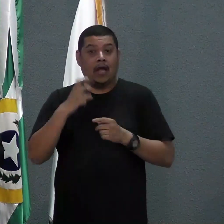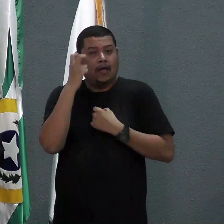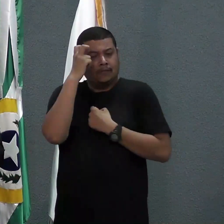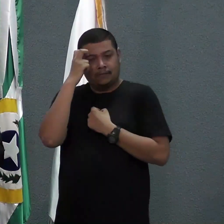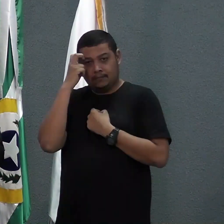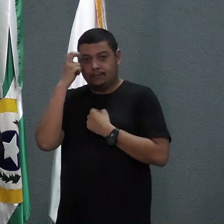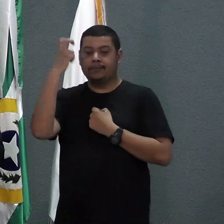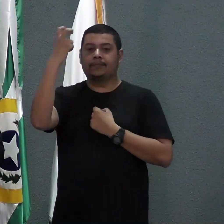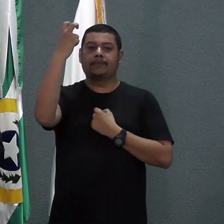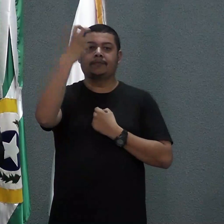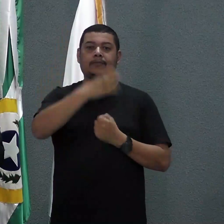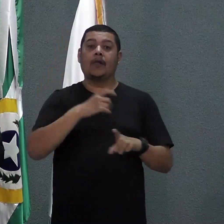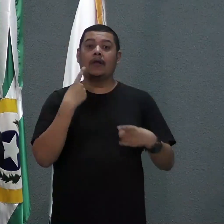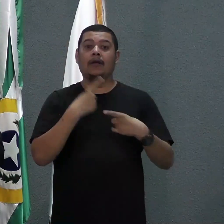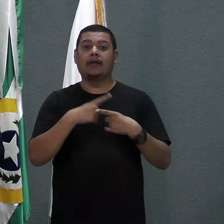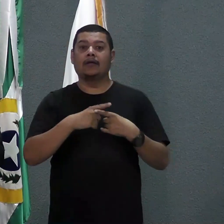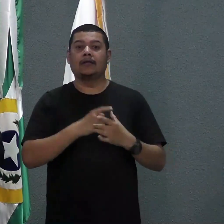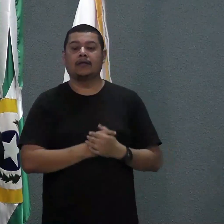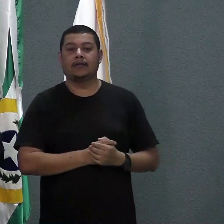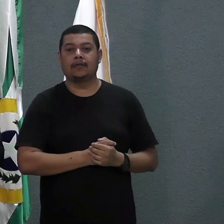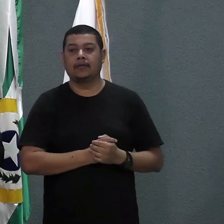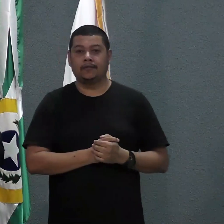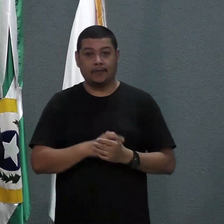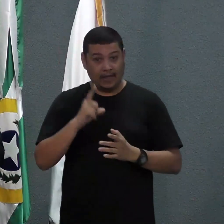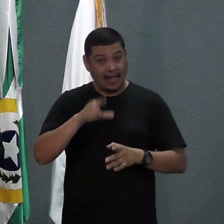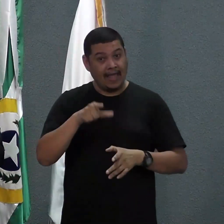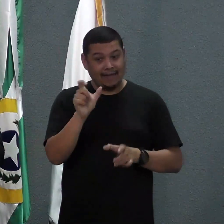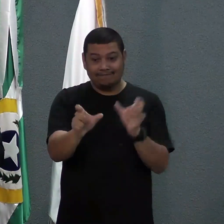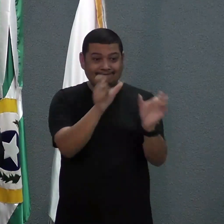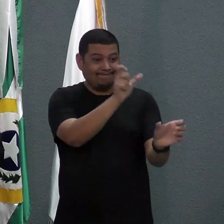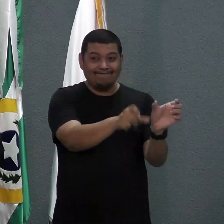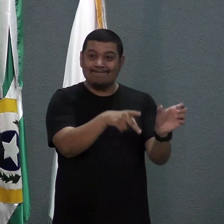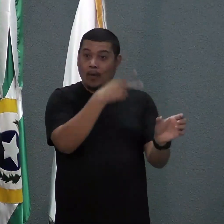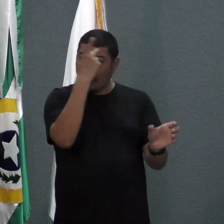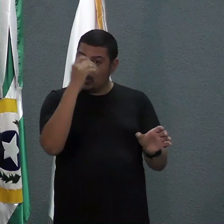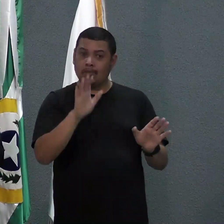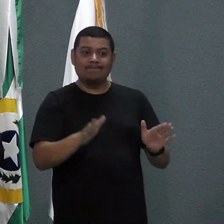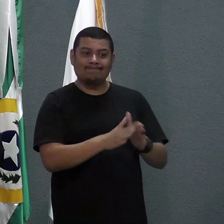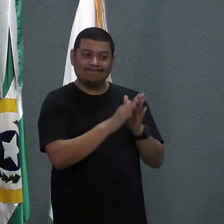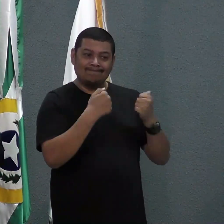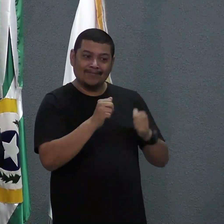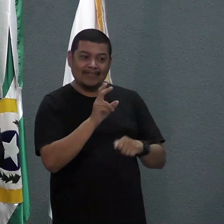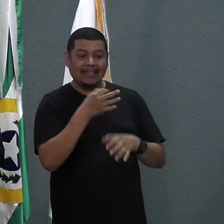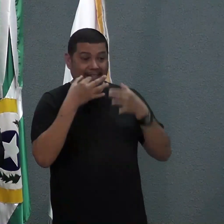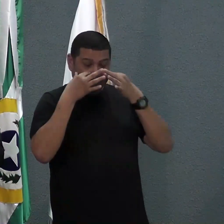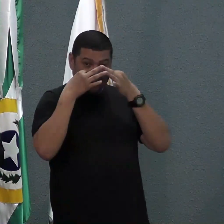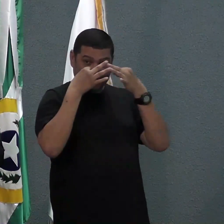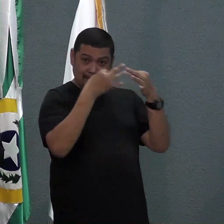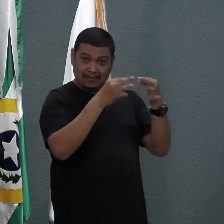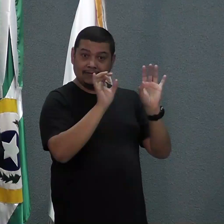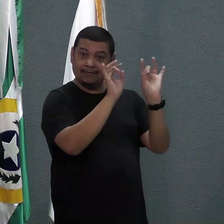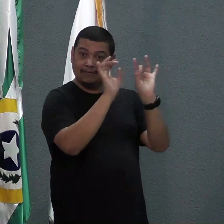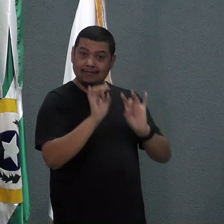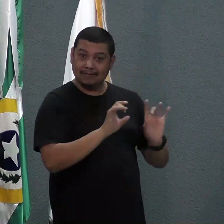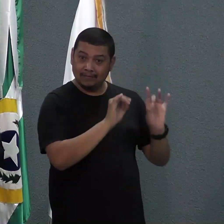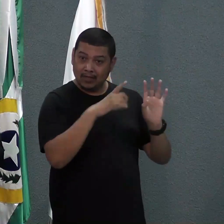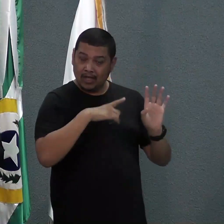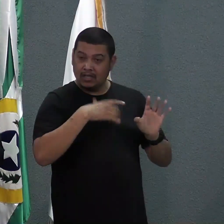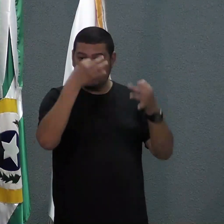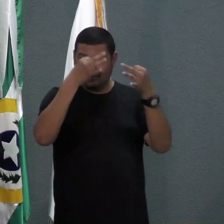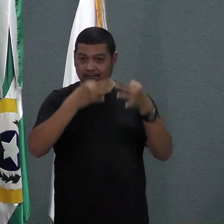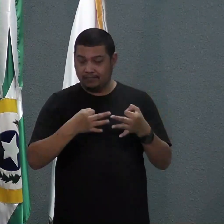sabedoria, porque são pessoas que realmente necessitam de uma atenção, e essa atenção tenho certeza